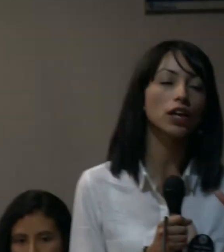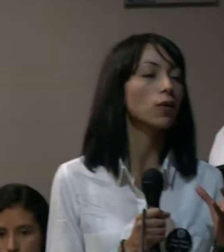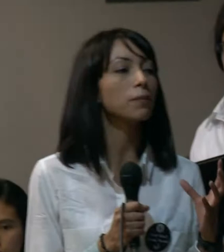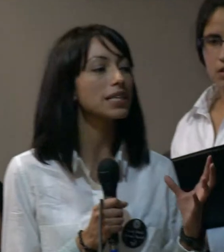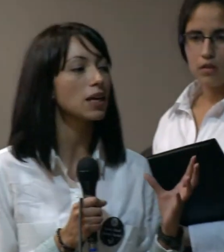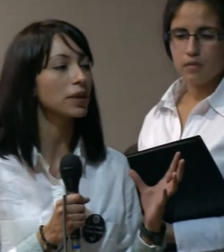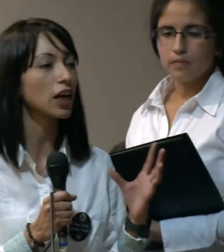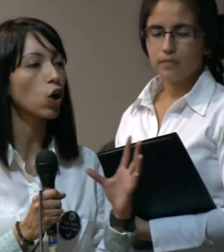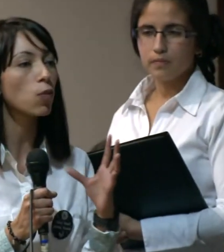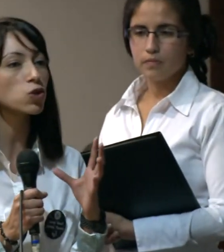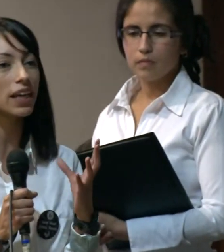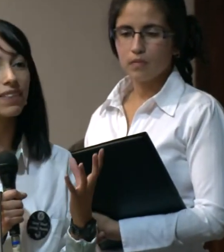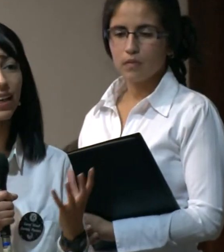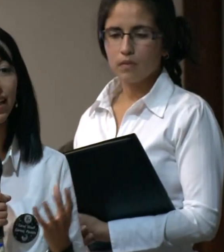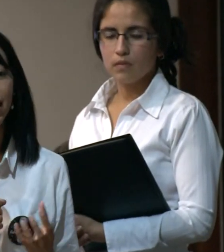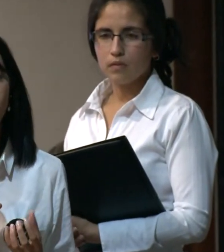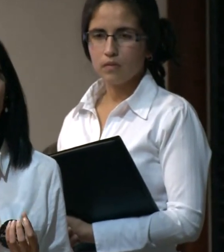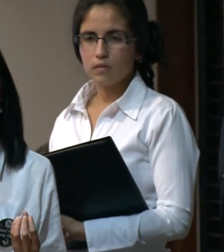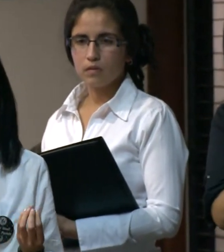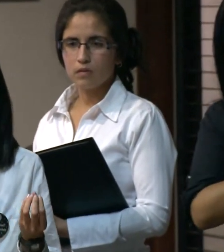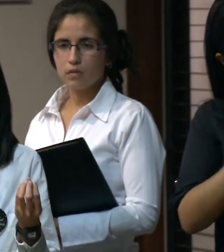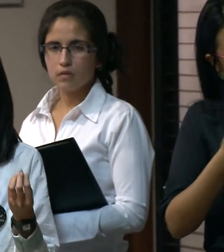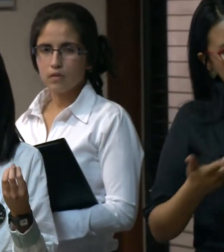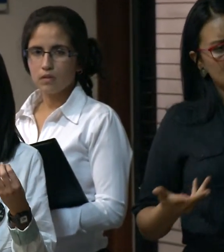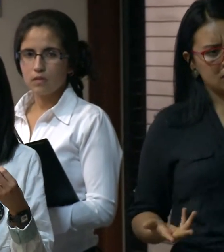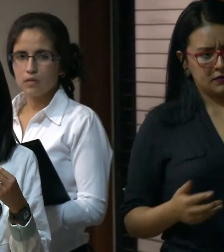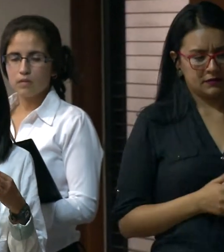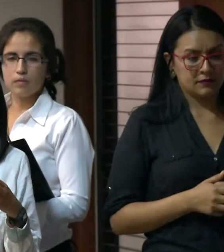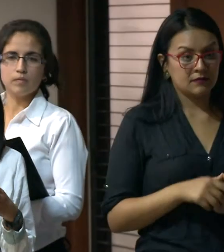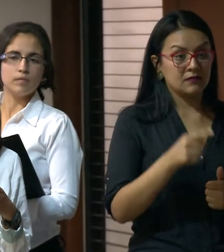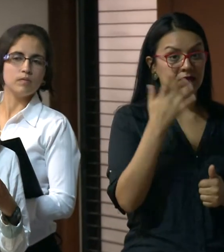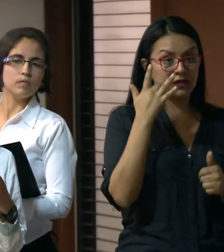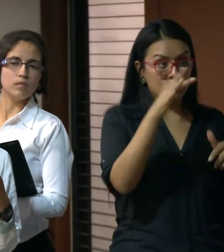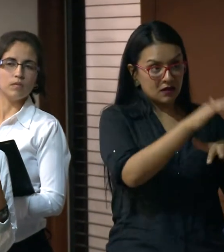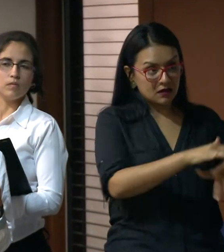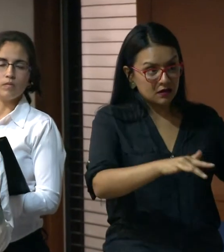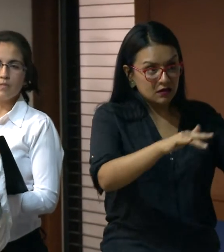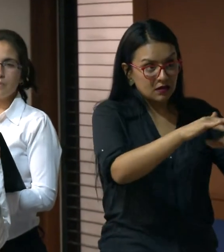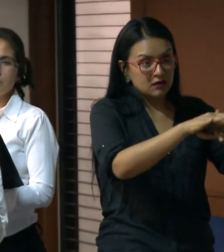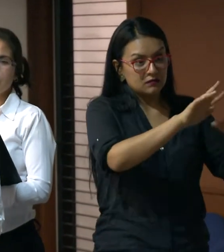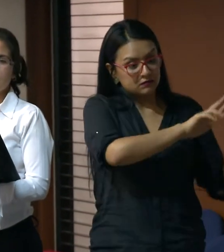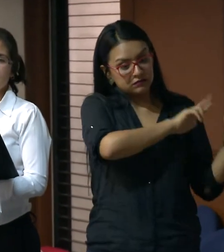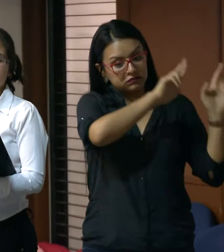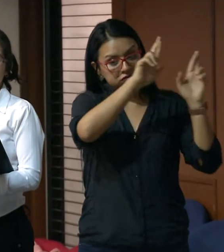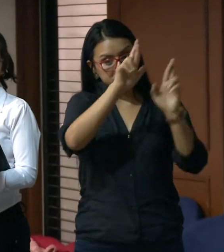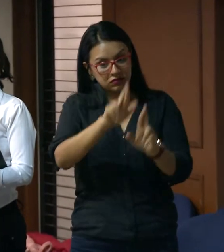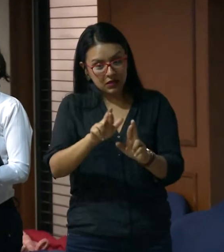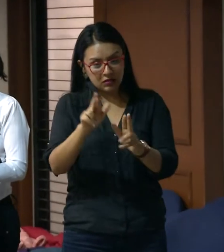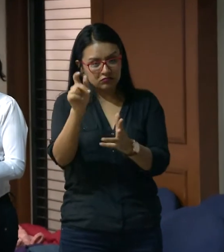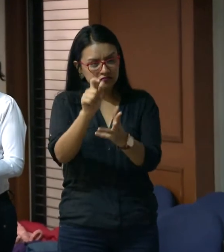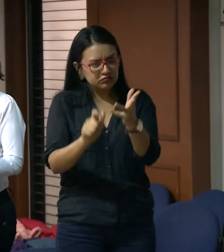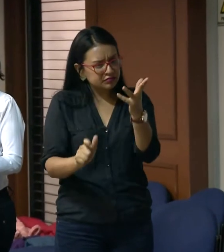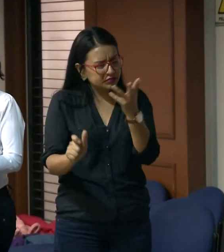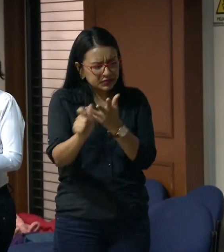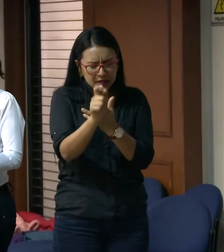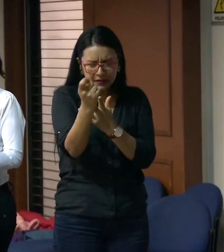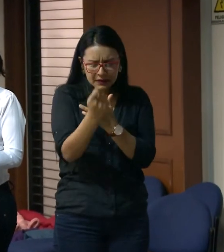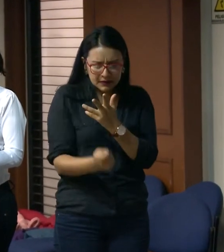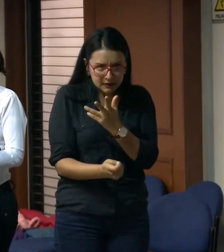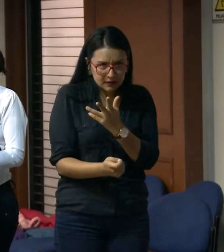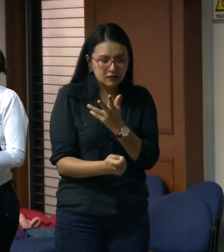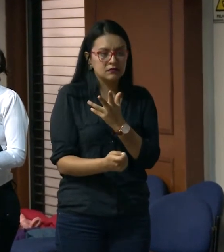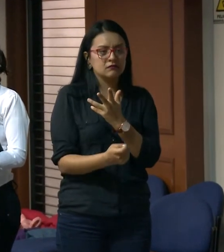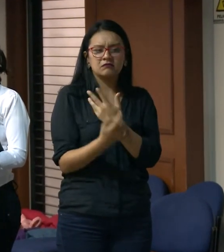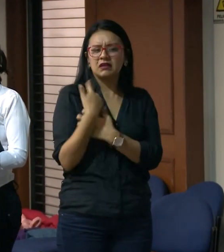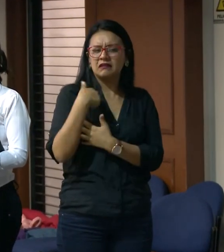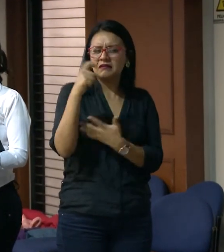el modelo empieza a mirar cómo se interrelaciona, si el ambiente responde a esas particularidades y a